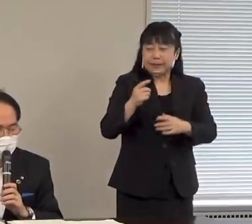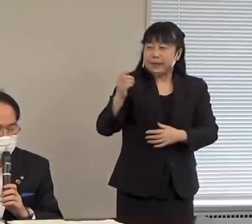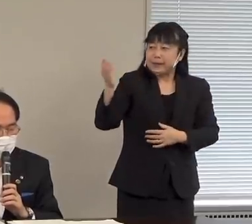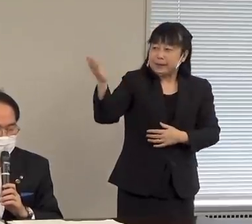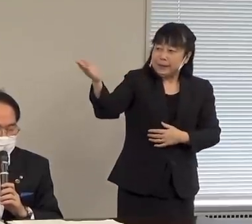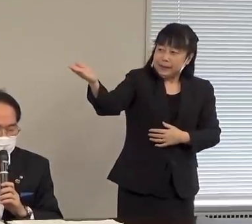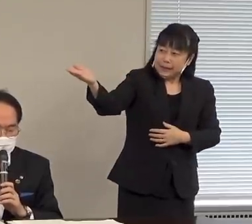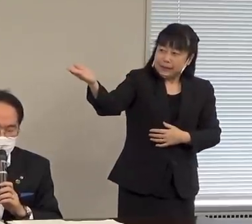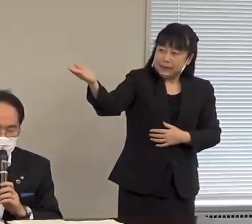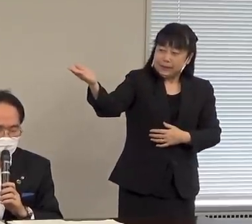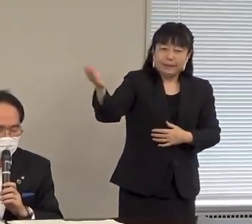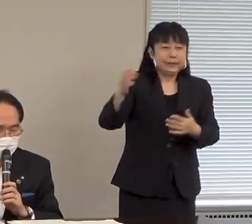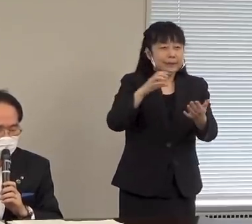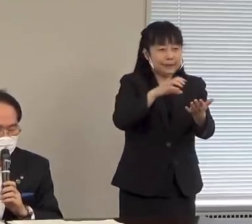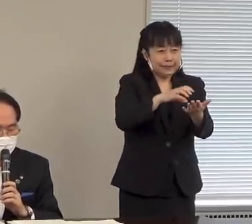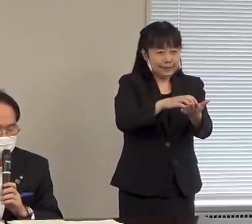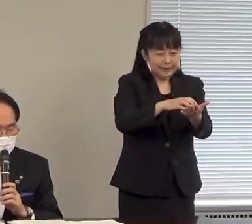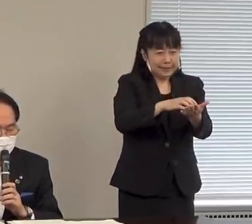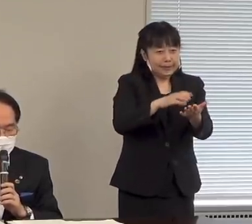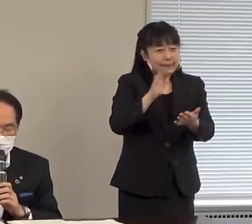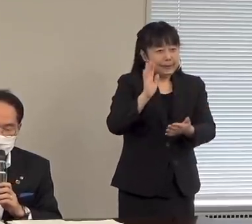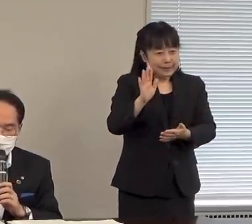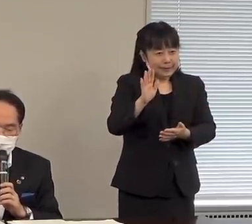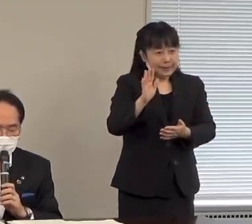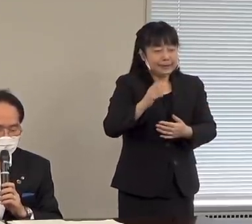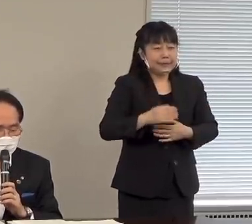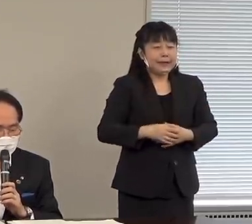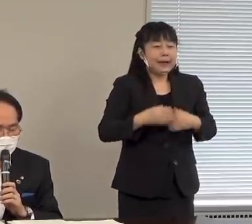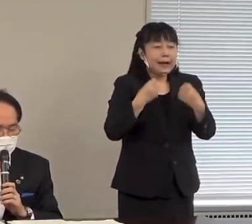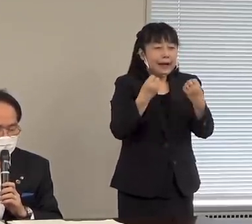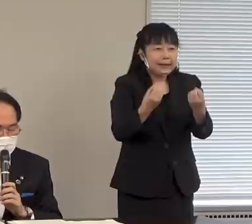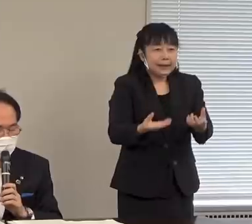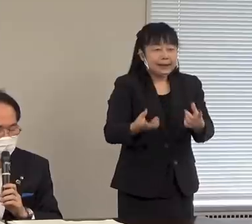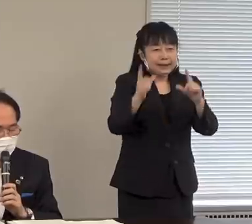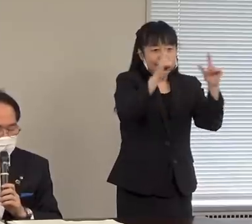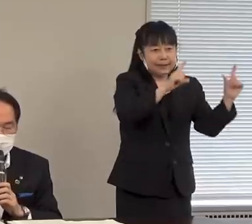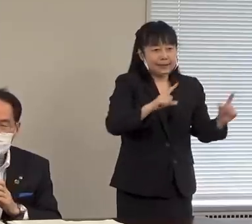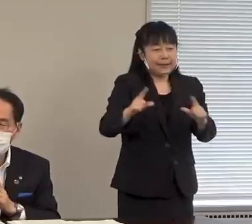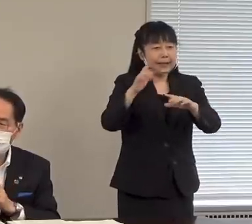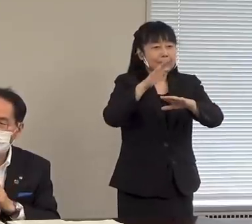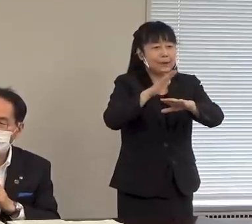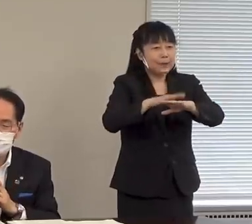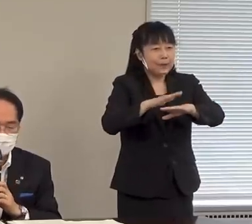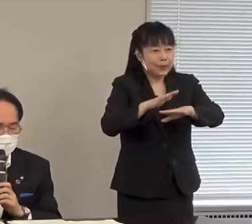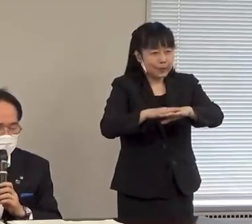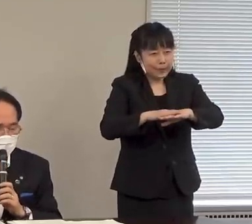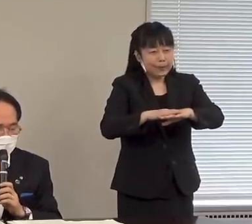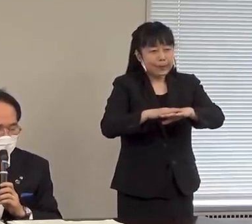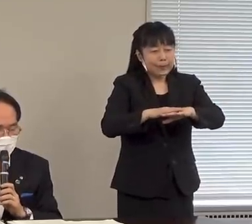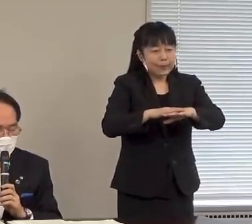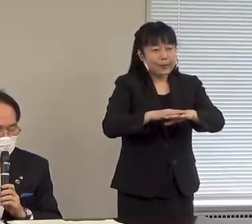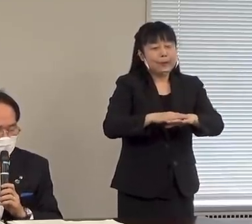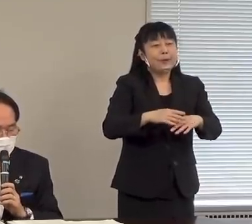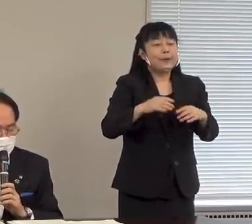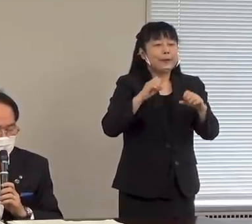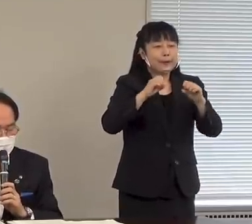同じですが、今回県としてはこの新しい生活様式の定着を図るため、啓発用のポスターを作成